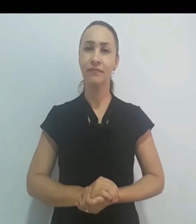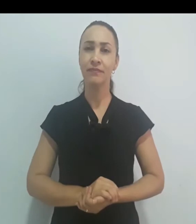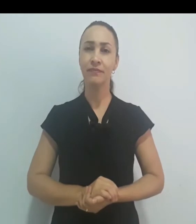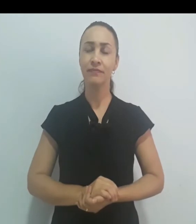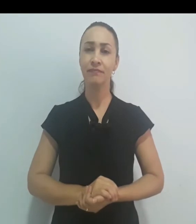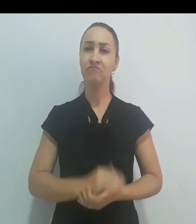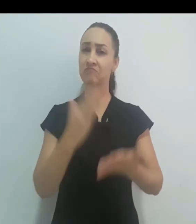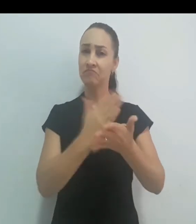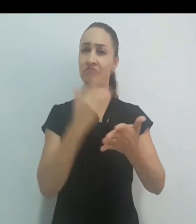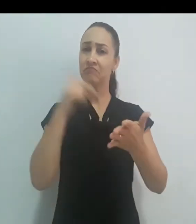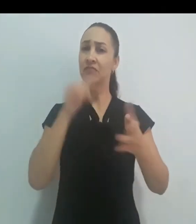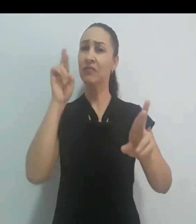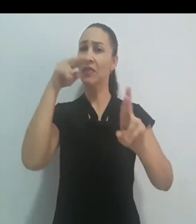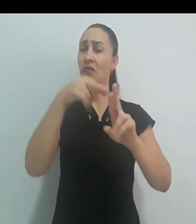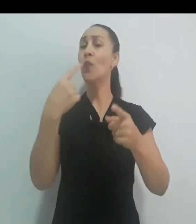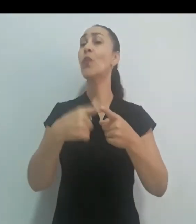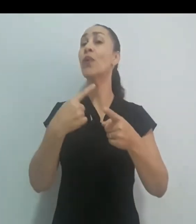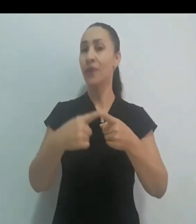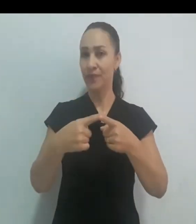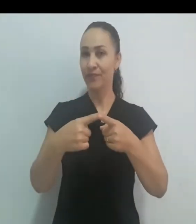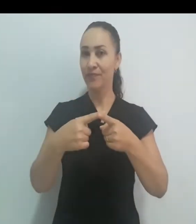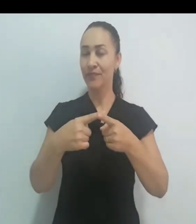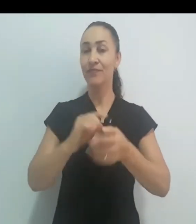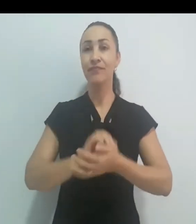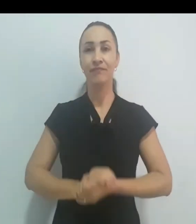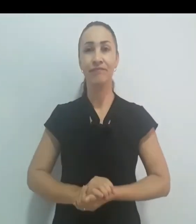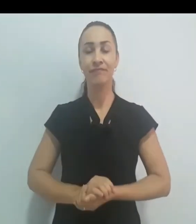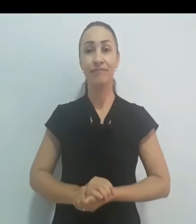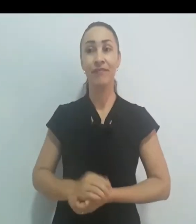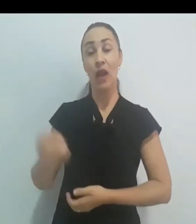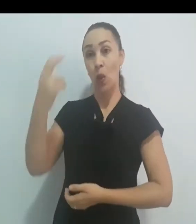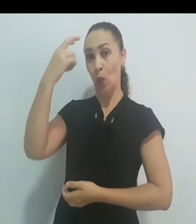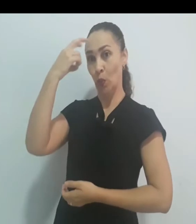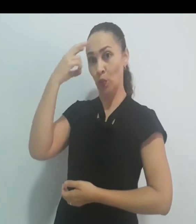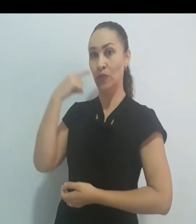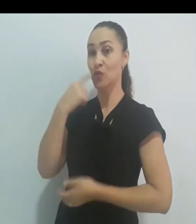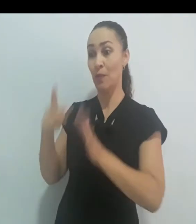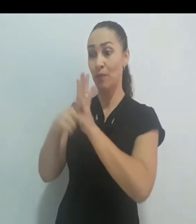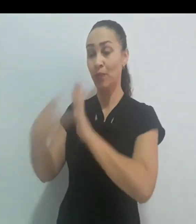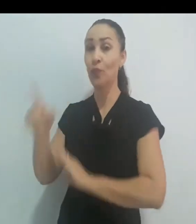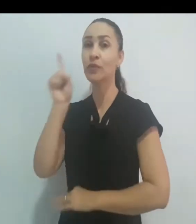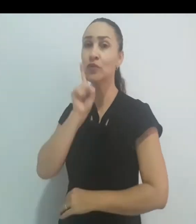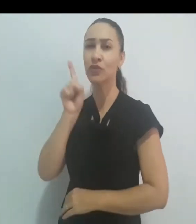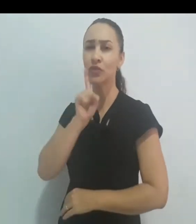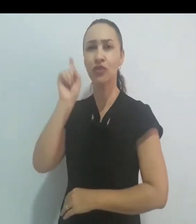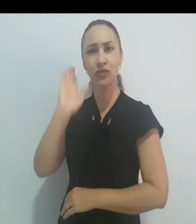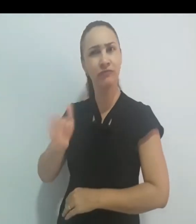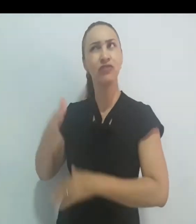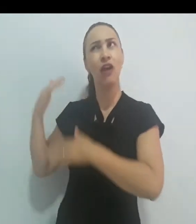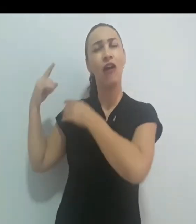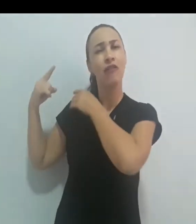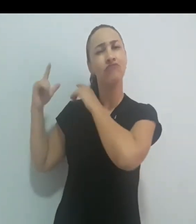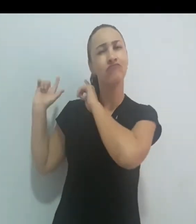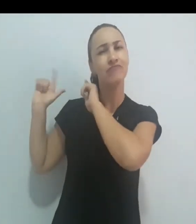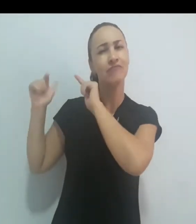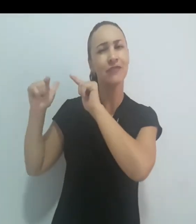é uma referência? Porque a cultura surda nos Estados Unidos tem uma